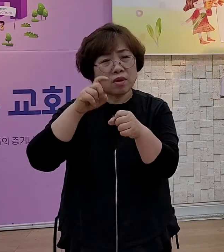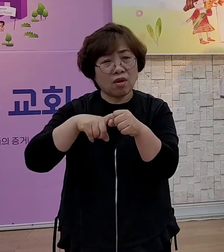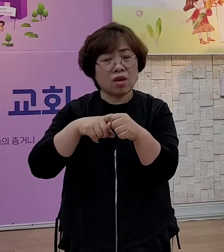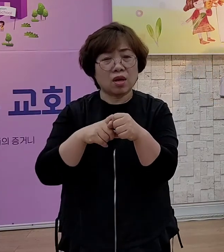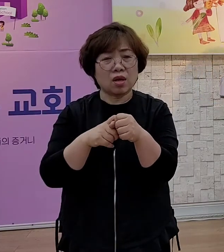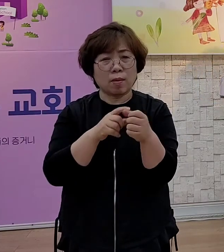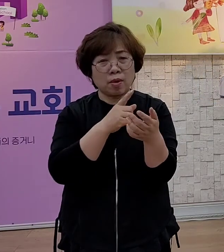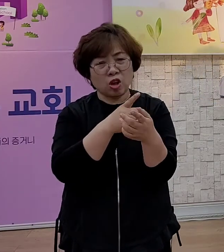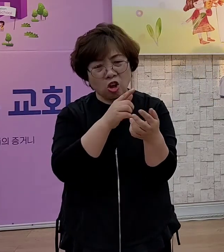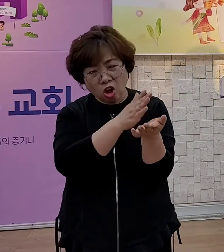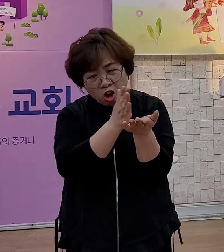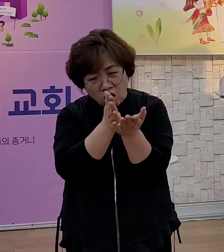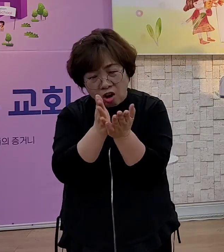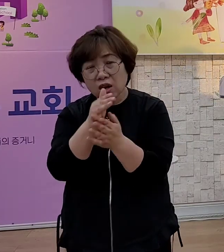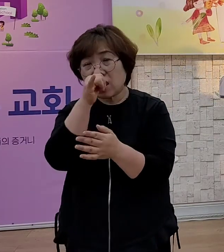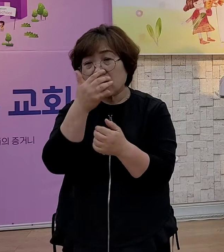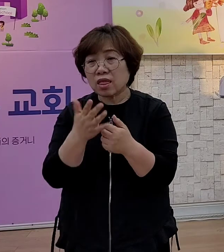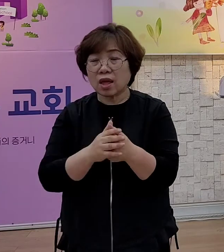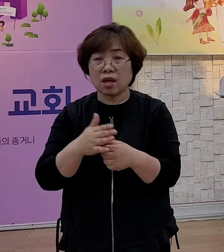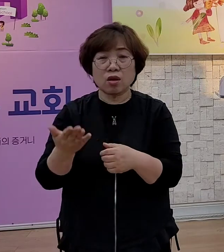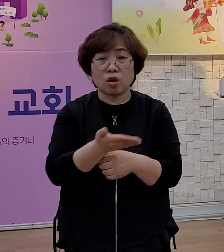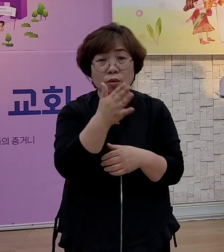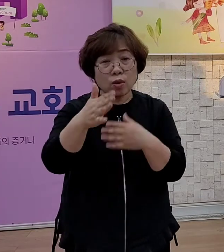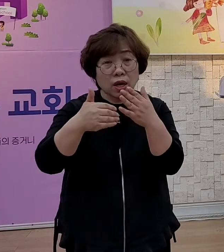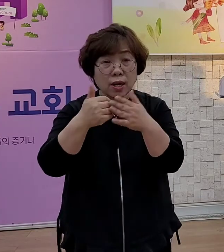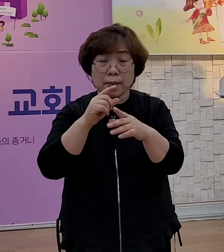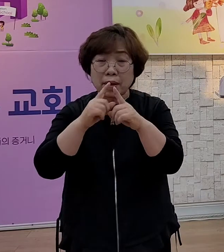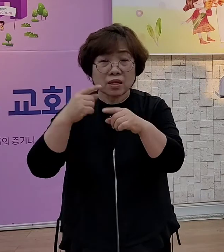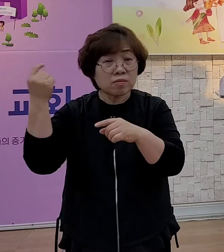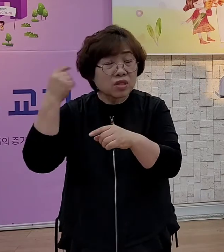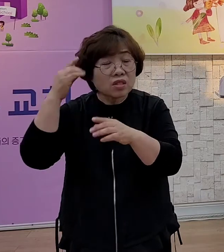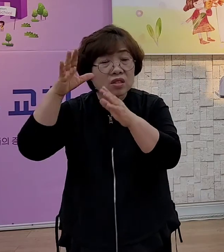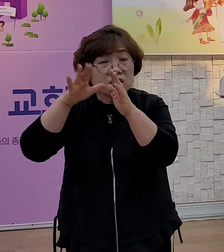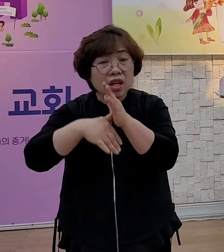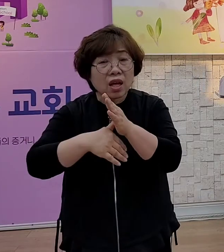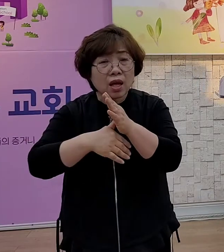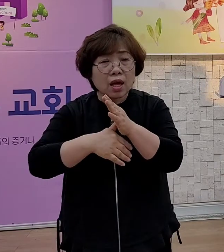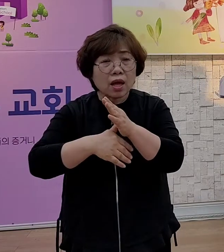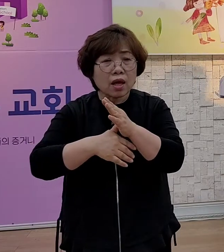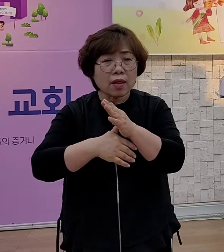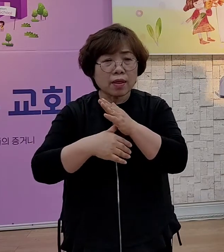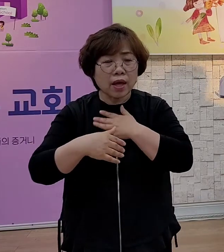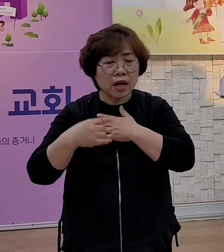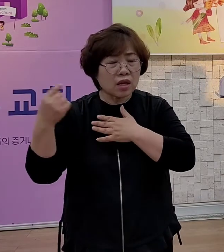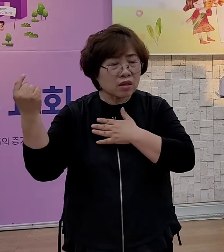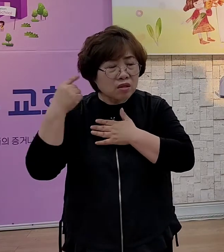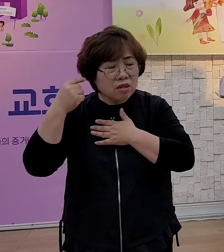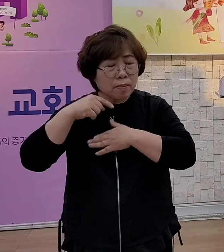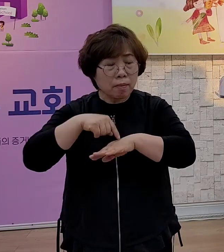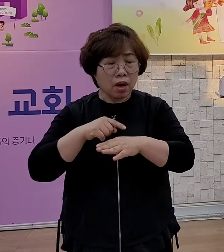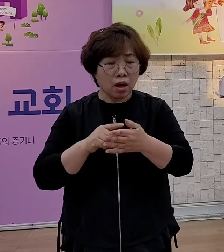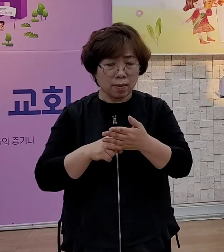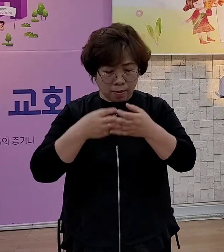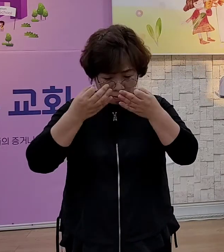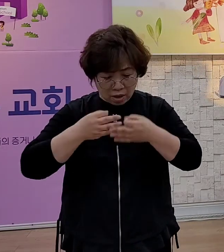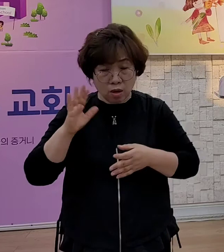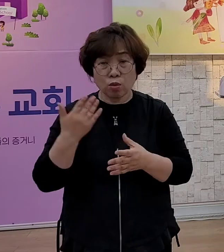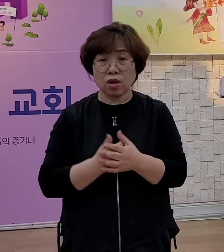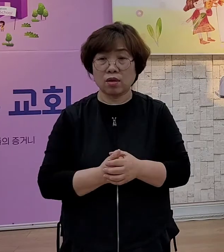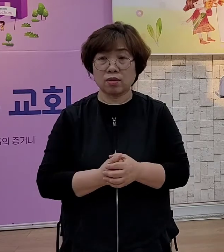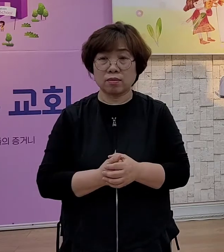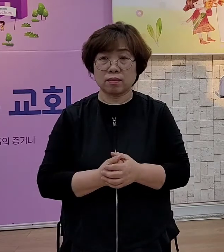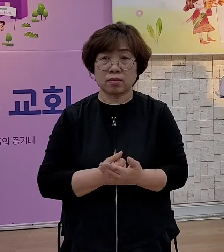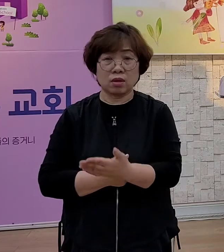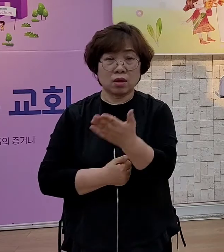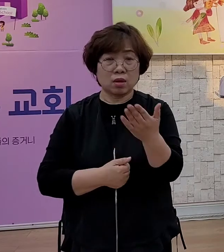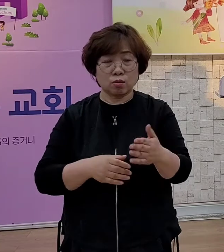마찬가지예요. 여러분은 하나님의 말씀을 들을 때 어떤 마음으로 경청하십니까? 이거예요. 야고보가 오늘 하고자